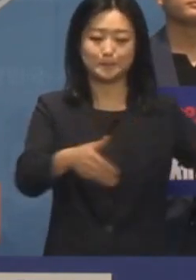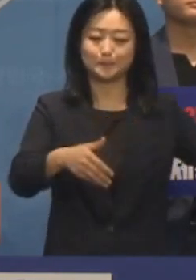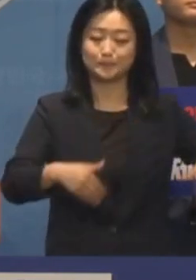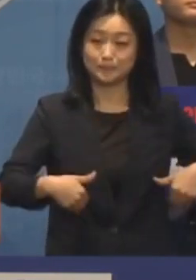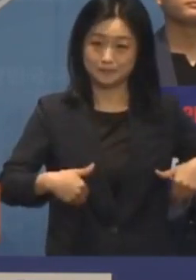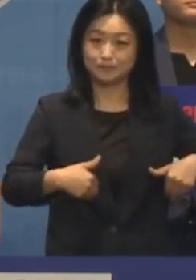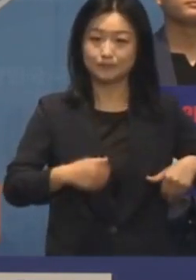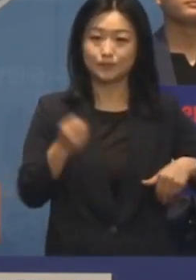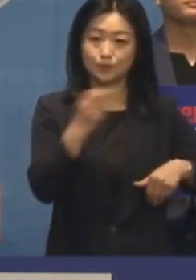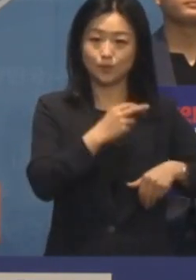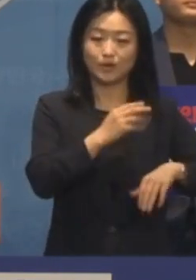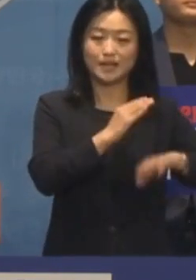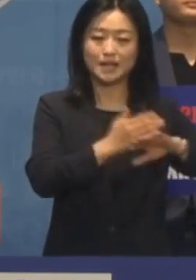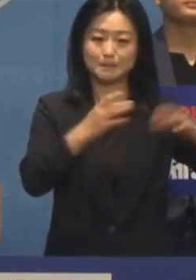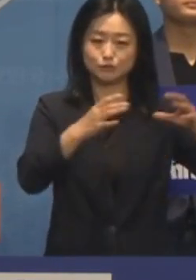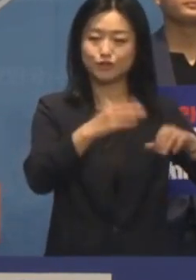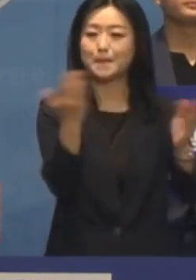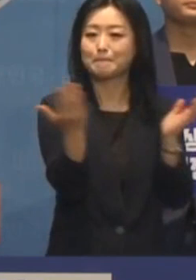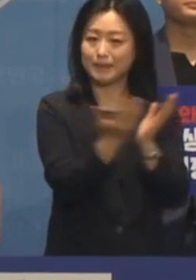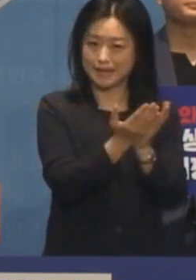민주적으로 운영될 수 있도록 해야 한다.